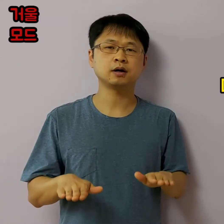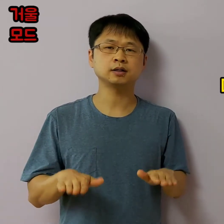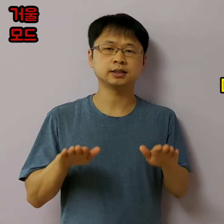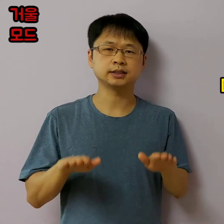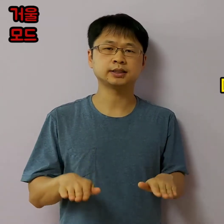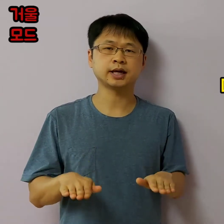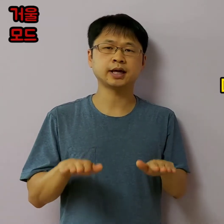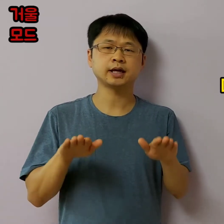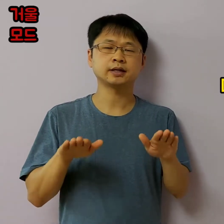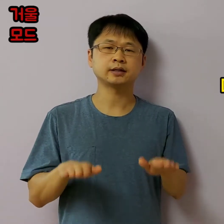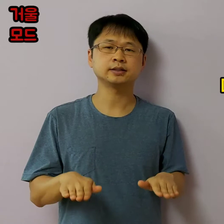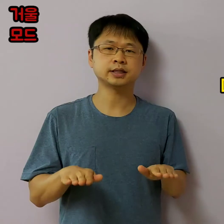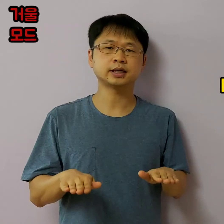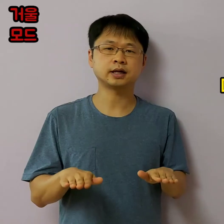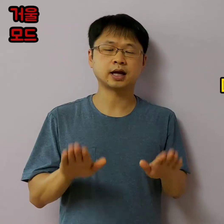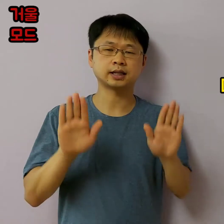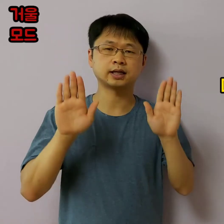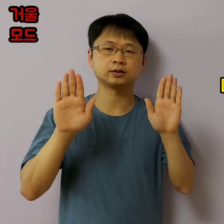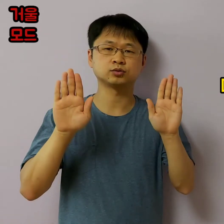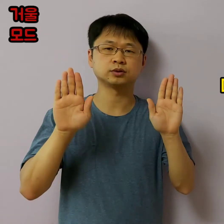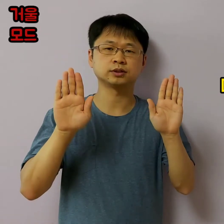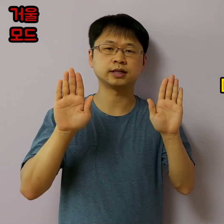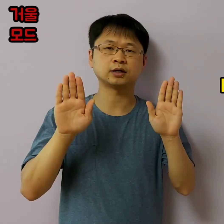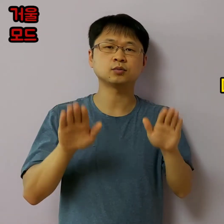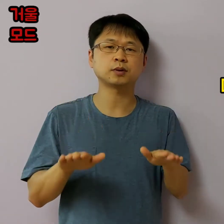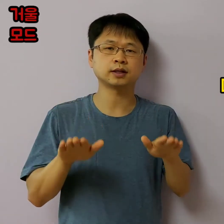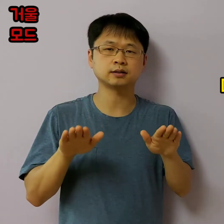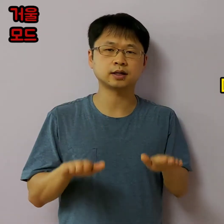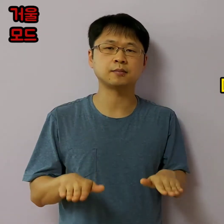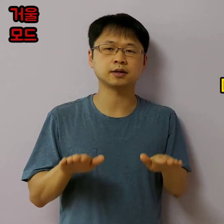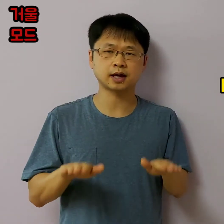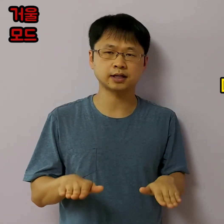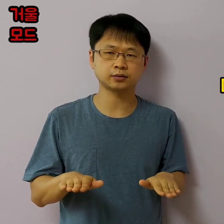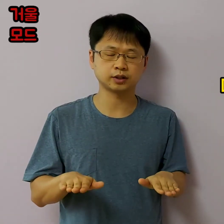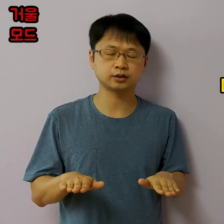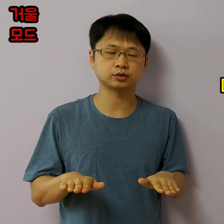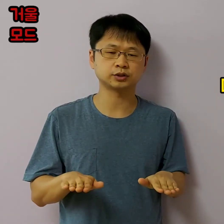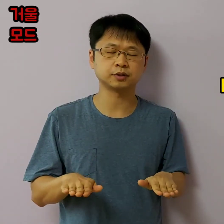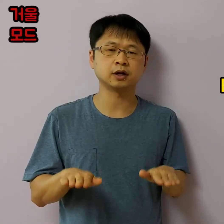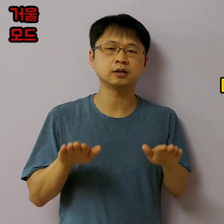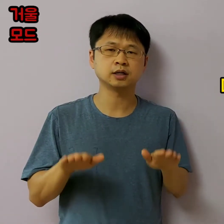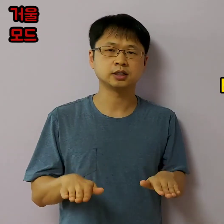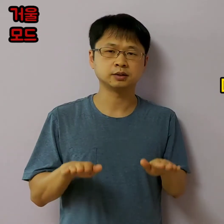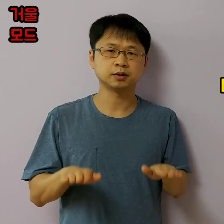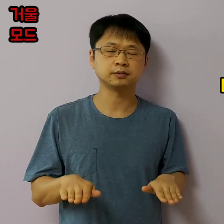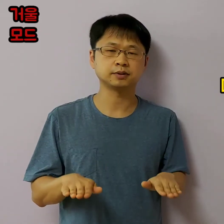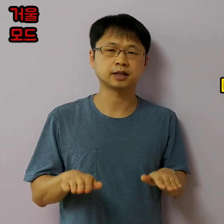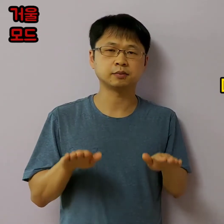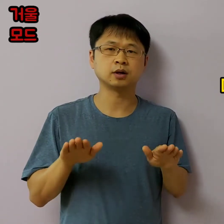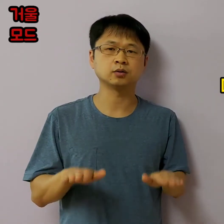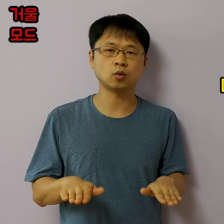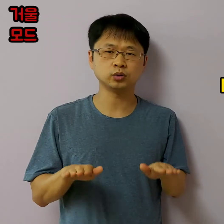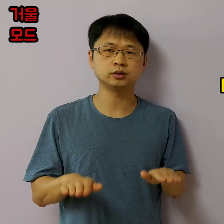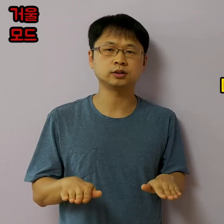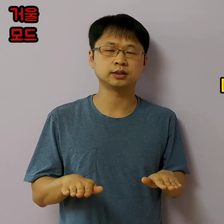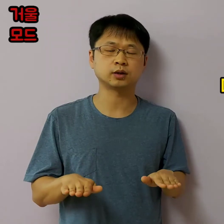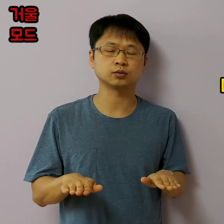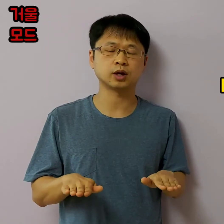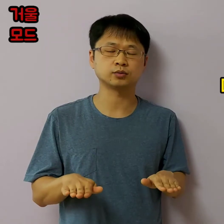이번, 이제, 현재를 나타내는 수어는 양손바닥을 가볍게 아래로 내려주시면 2번입니다. 2번, 오늘이라고도